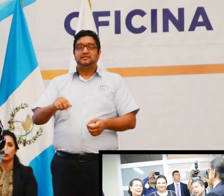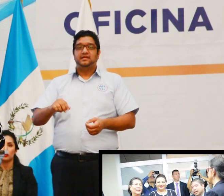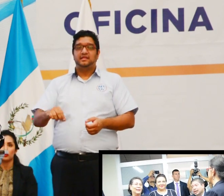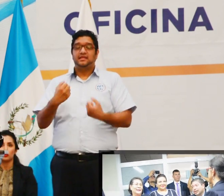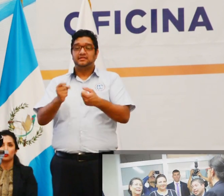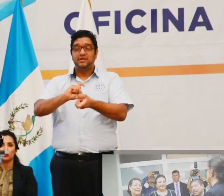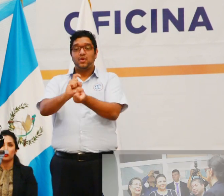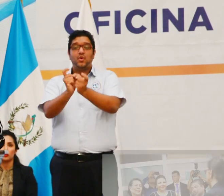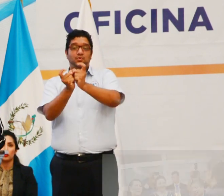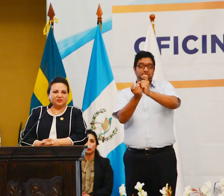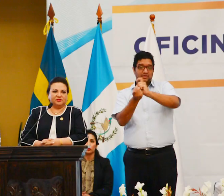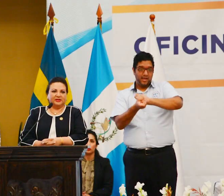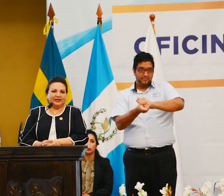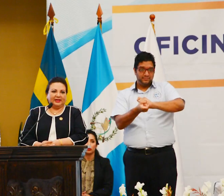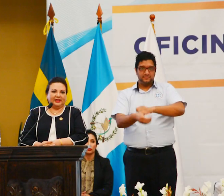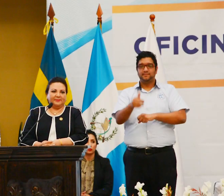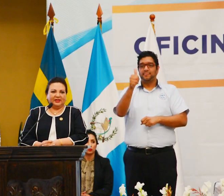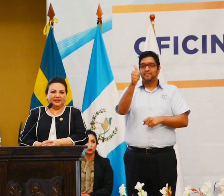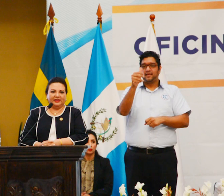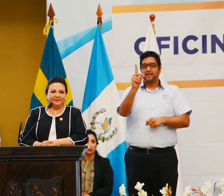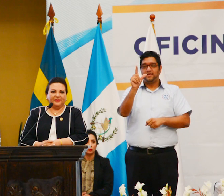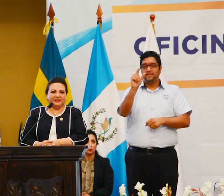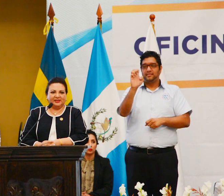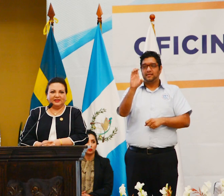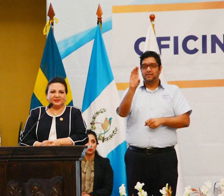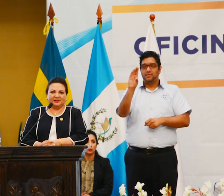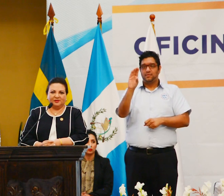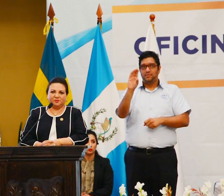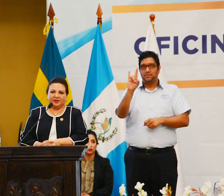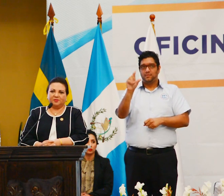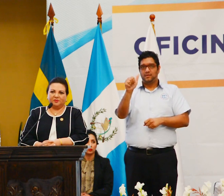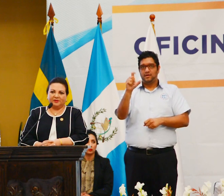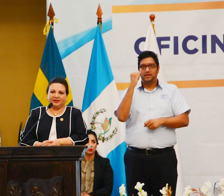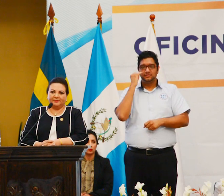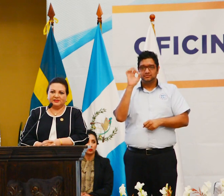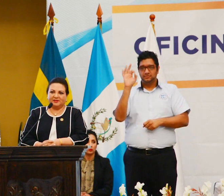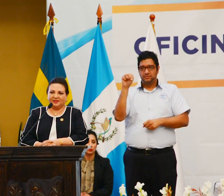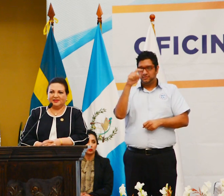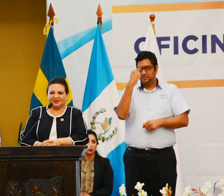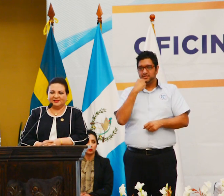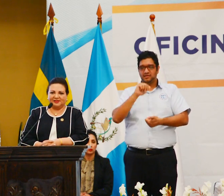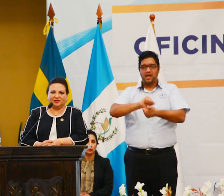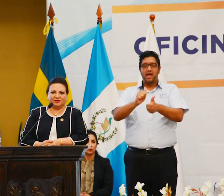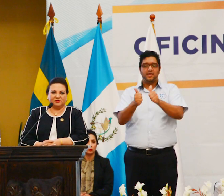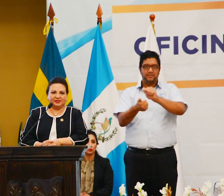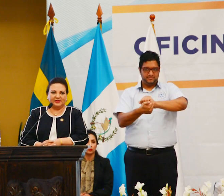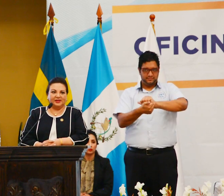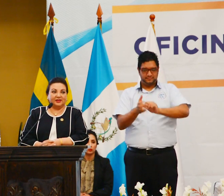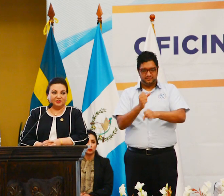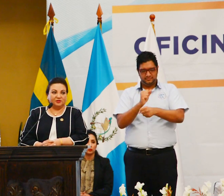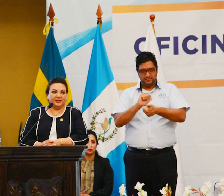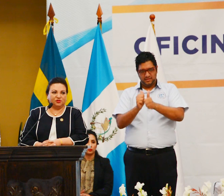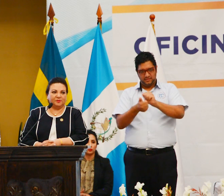acceso a todos los servicios que ameriten y sean necesarios para promover precisamente ese acceso a la